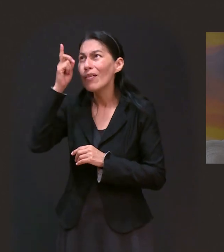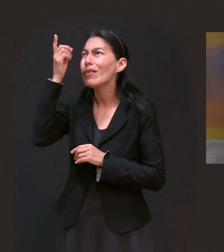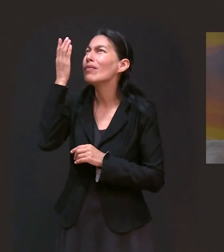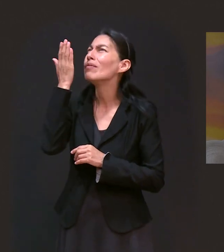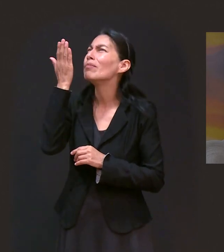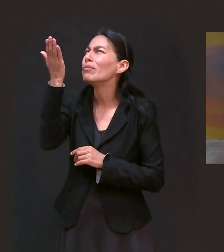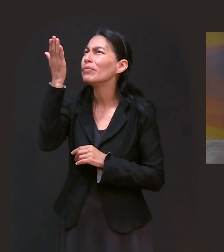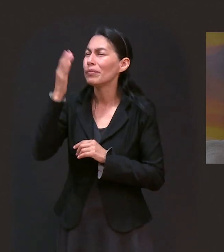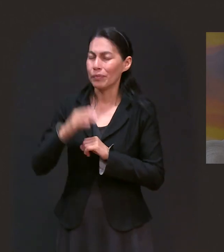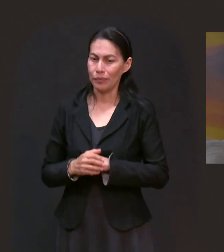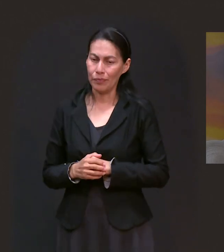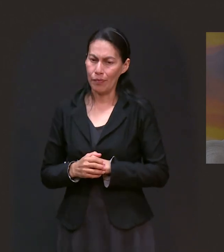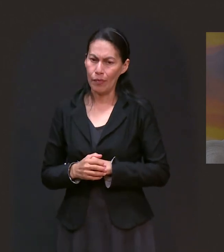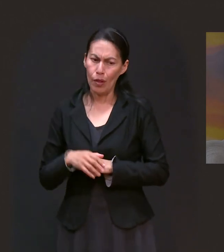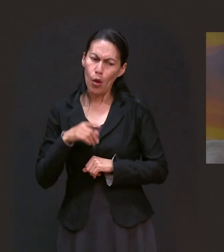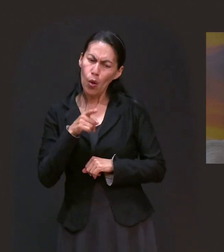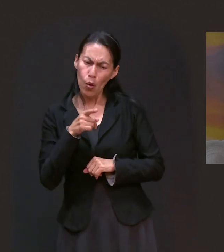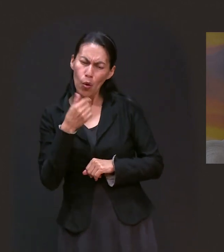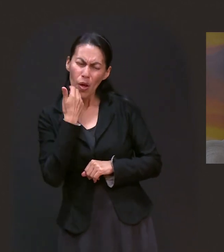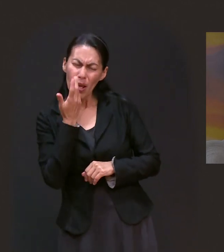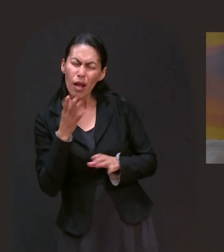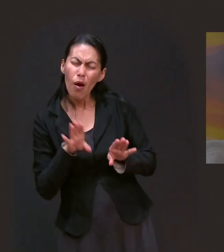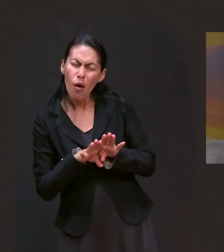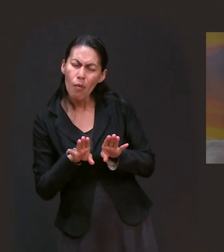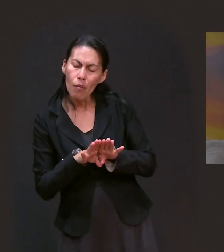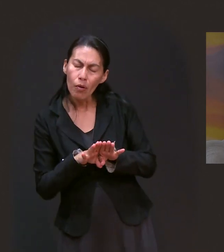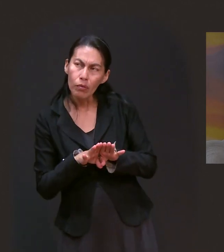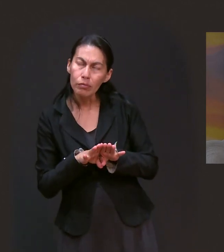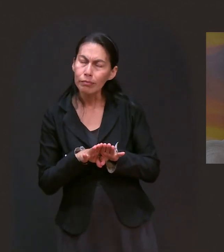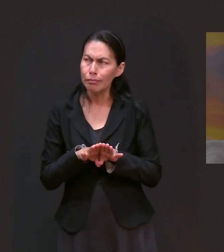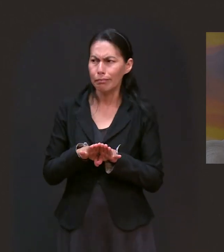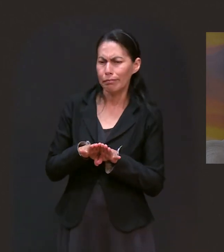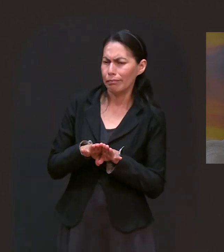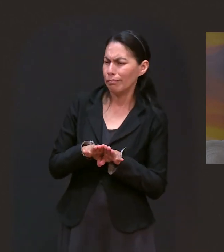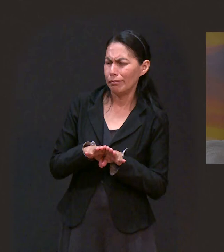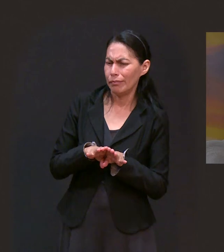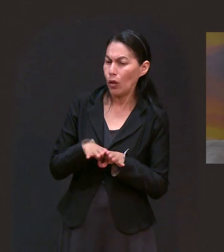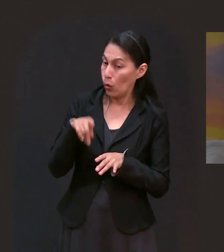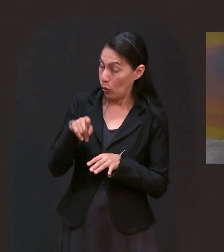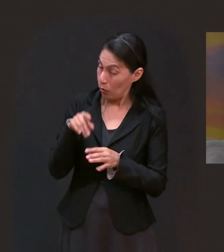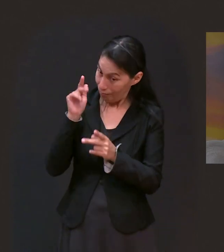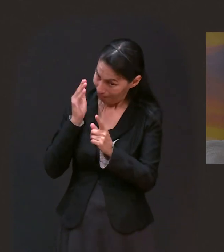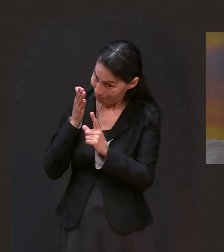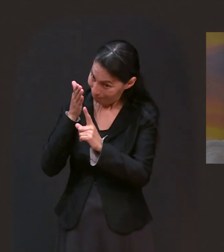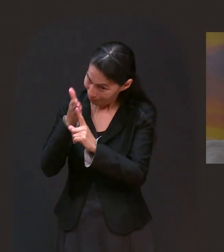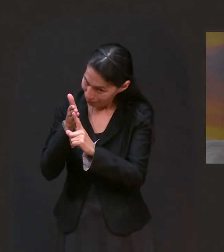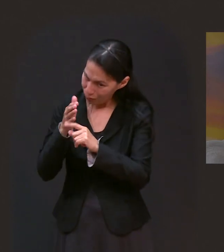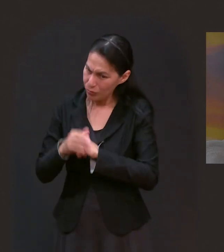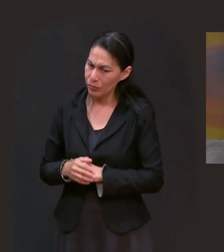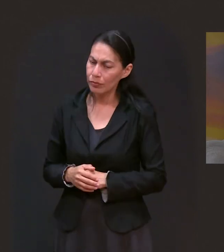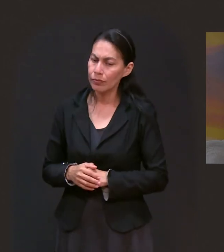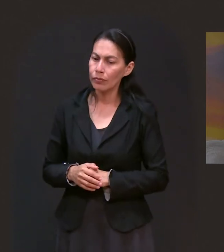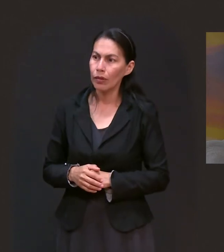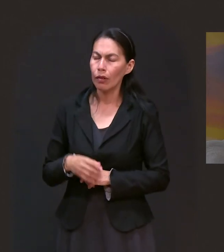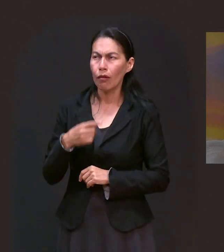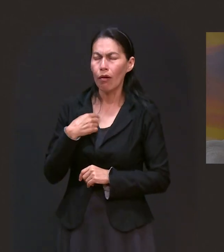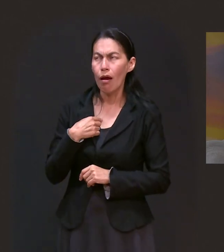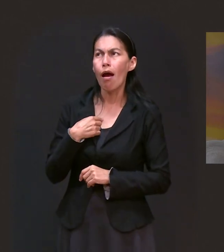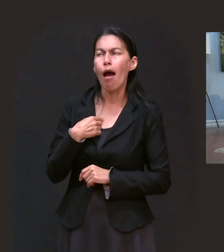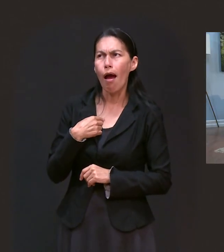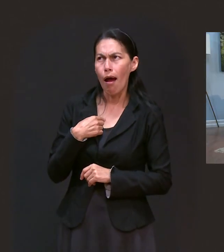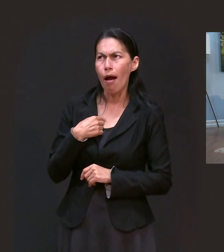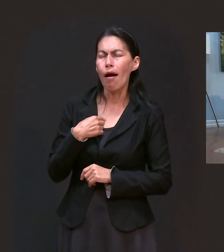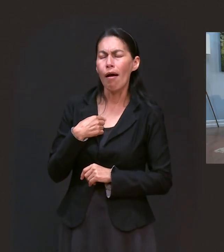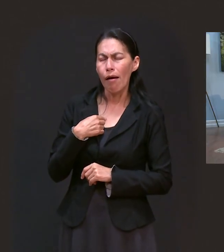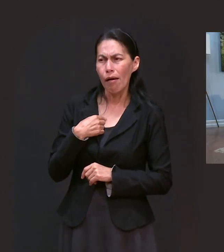amigos y ella realmente fue la que me dijo y cómo querés que sea tras poso tienes que ser específica me decía